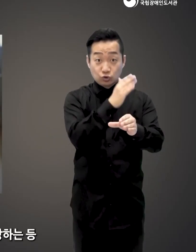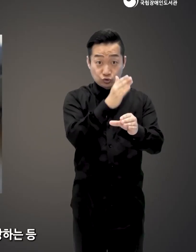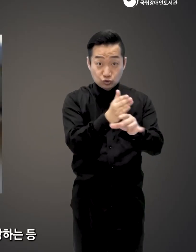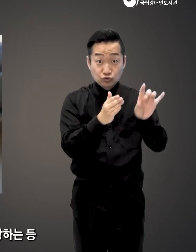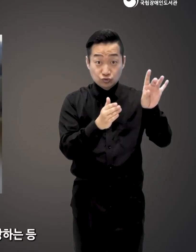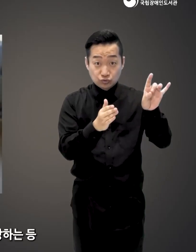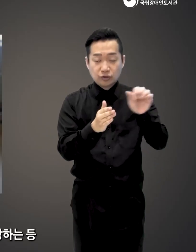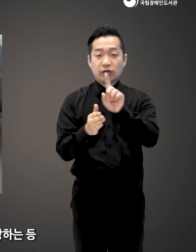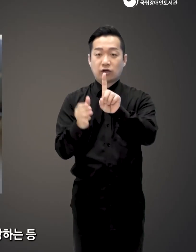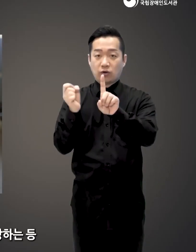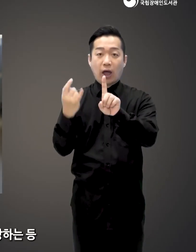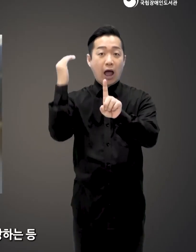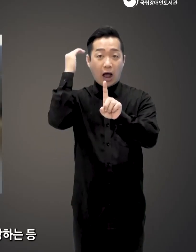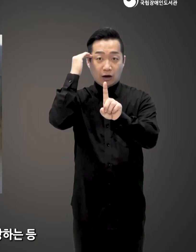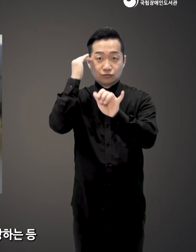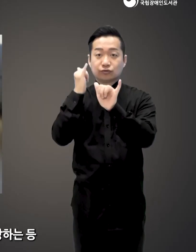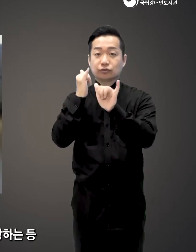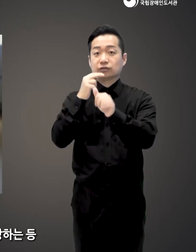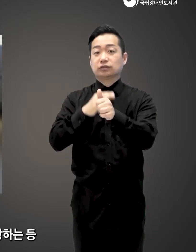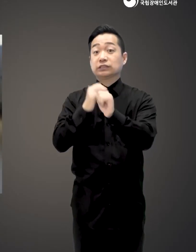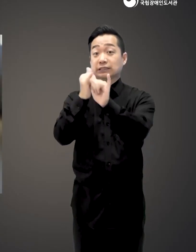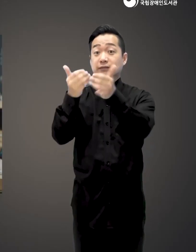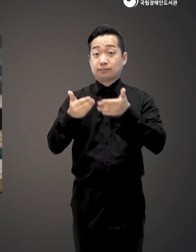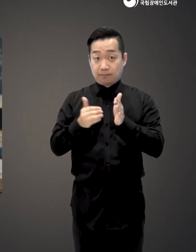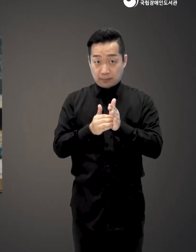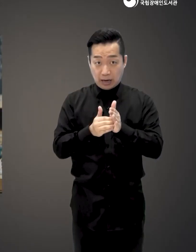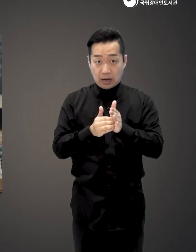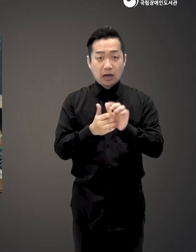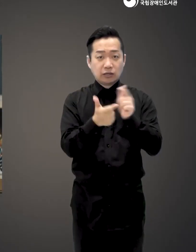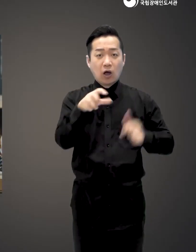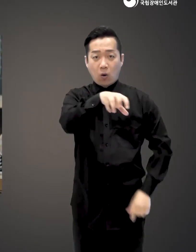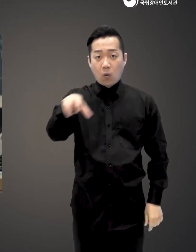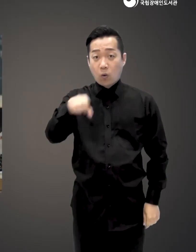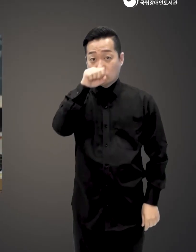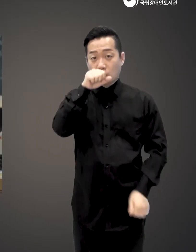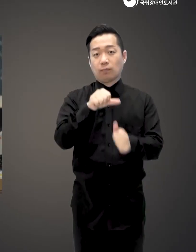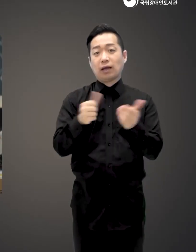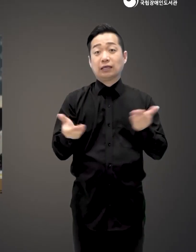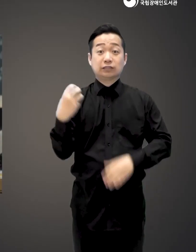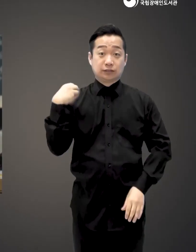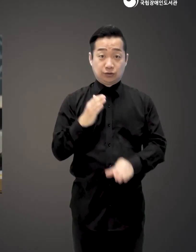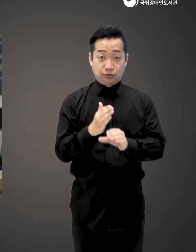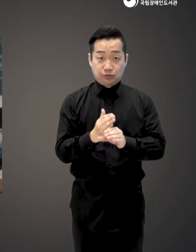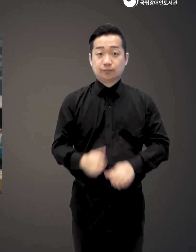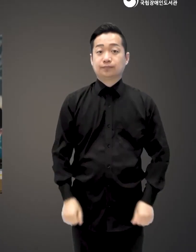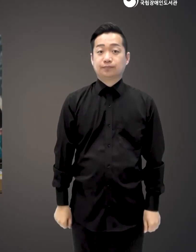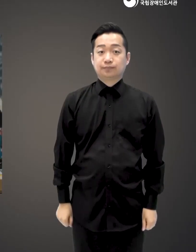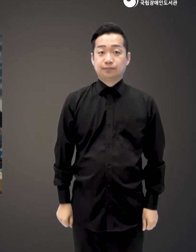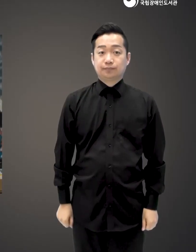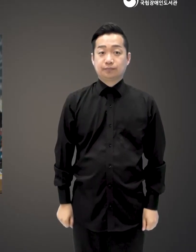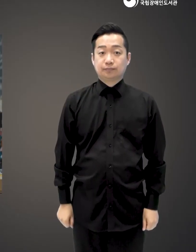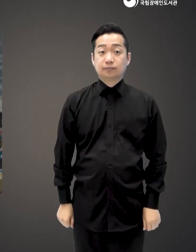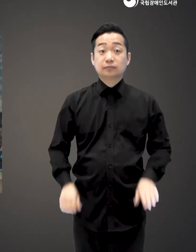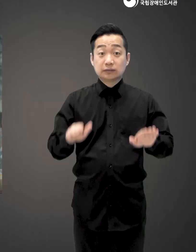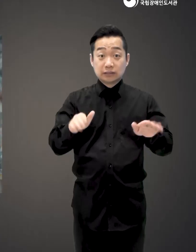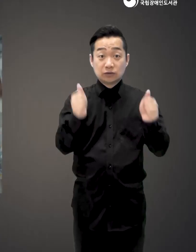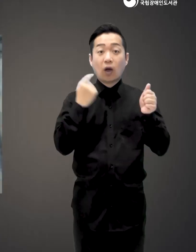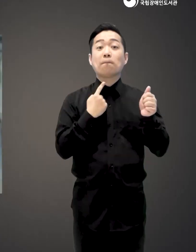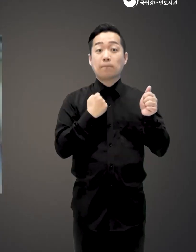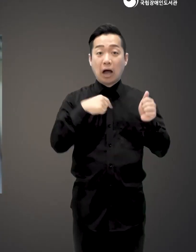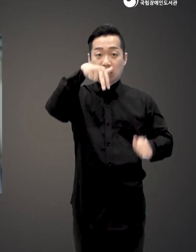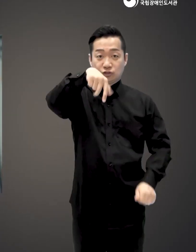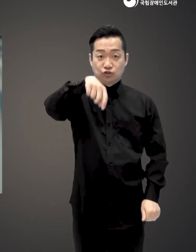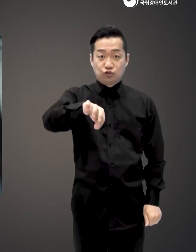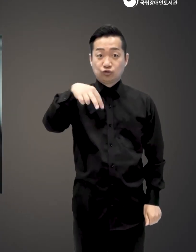유일하게 제1회 대한민국 수승상을 수상하는 등 다양한 곳에서 좋은 멘토의 역할을 하고 있습니다. 지금은